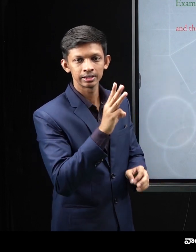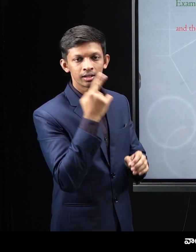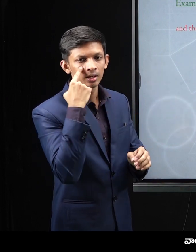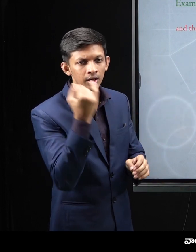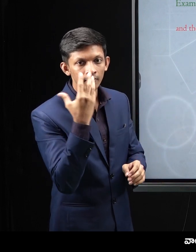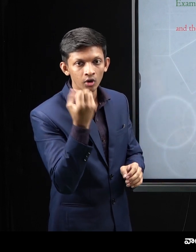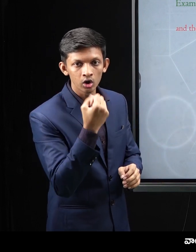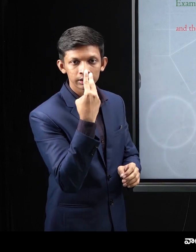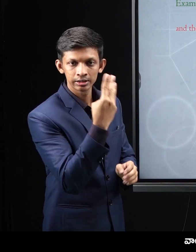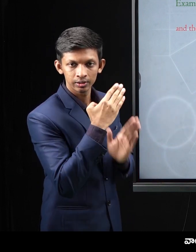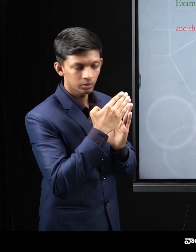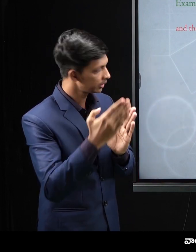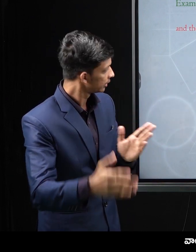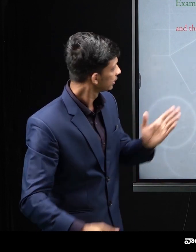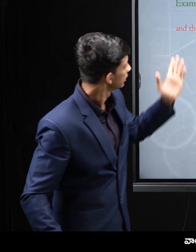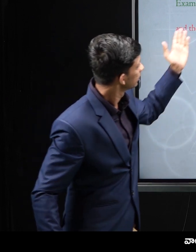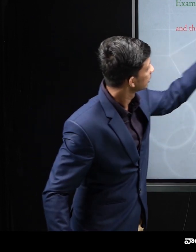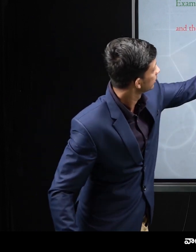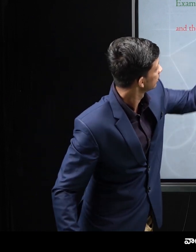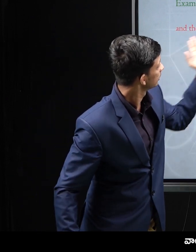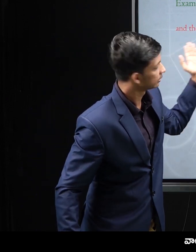91/3. 3 పదాలను కనుగొనండి.